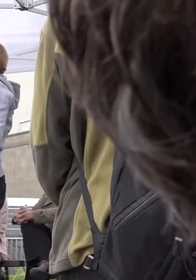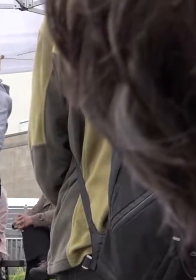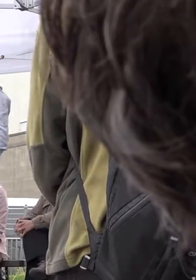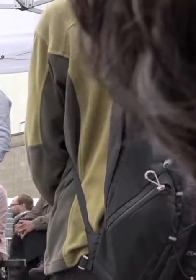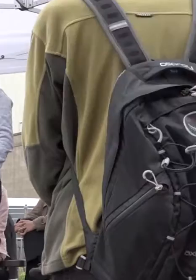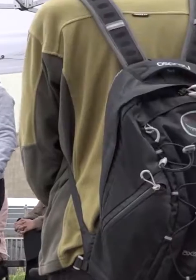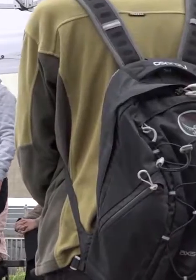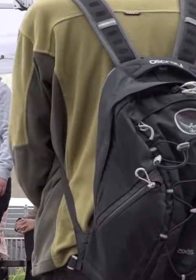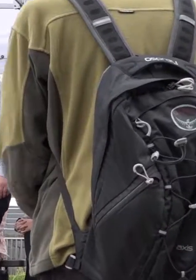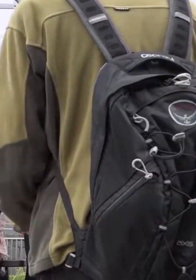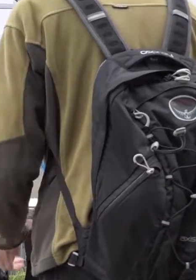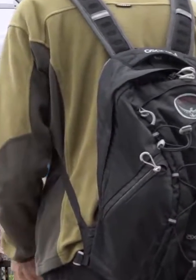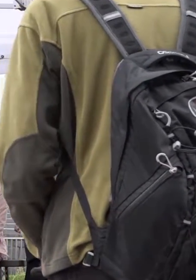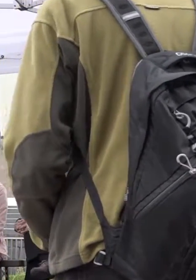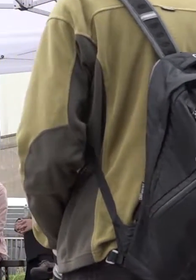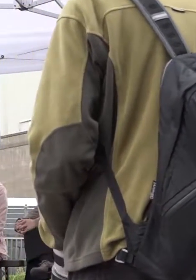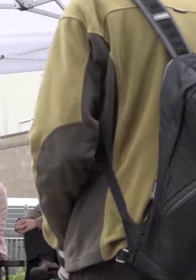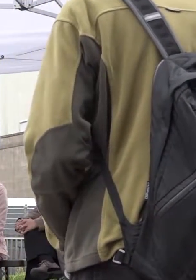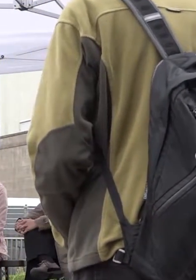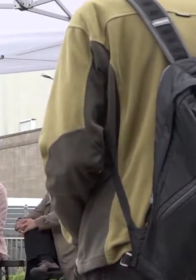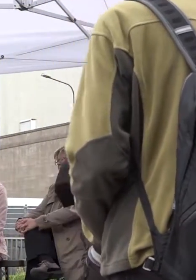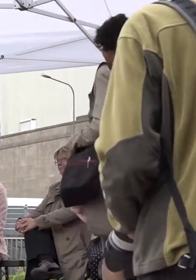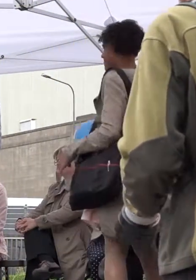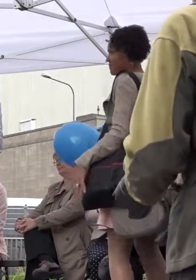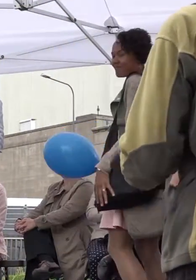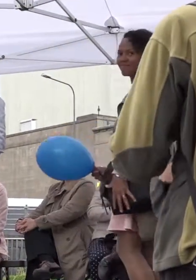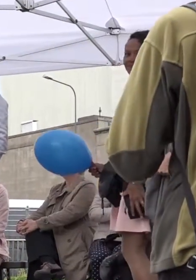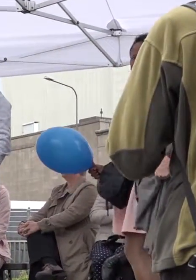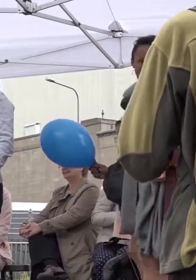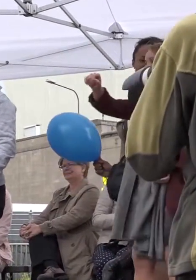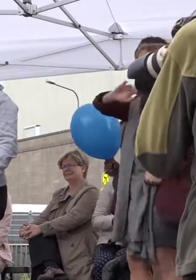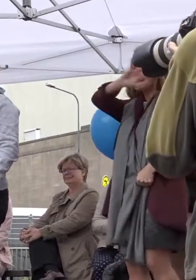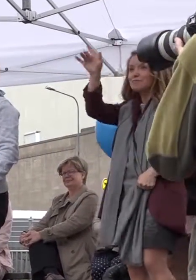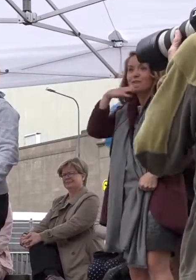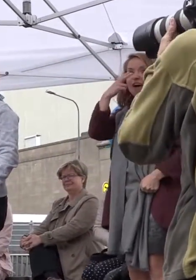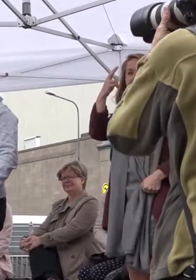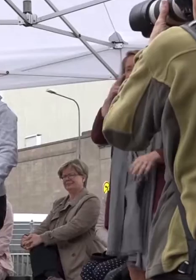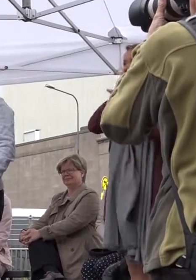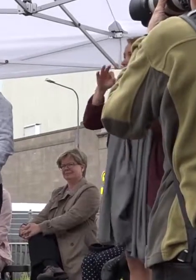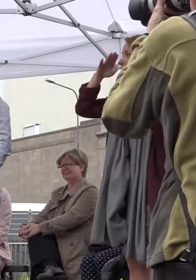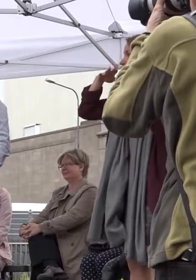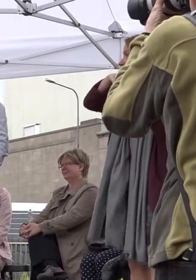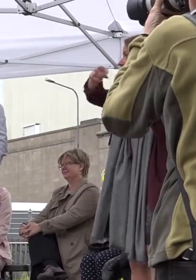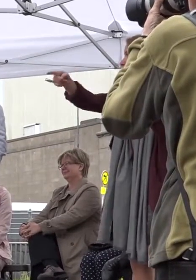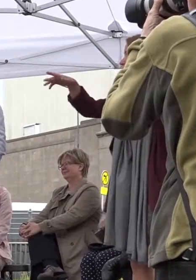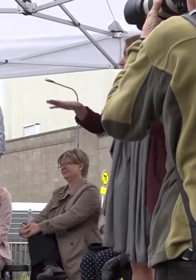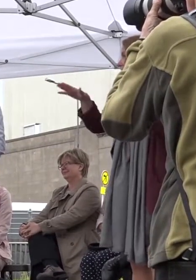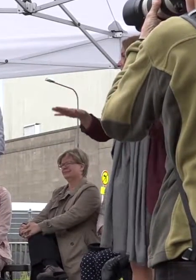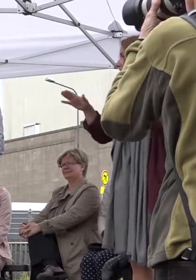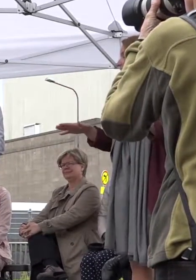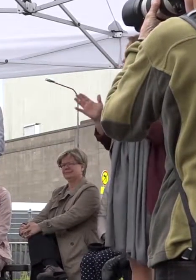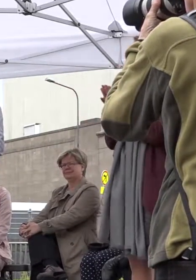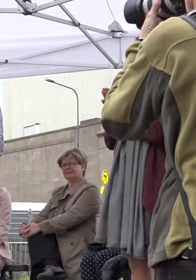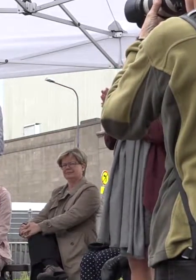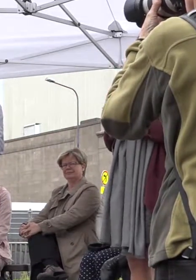Hej på er! Trevligt att se så många fina människor här.